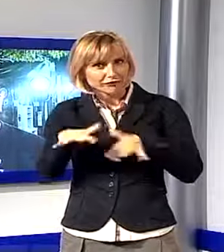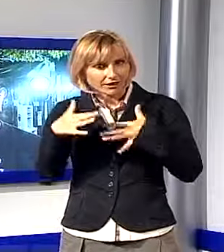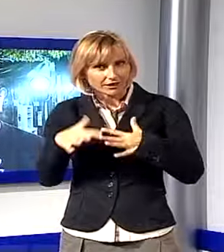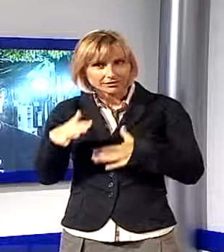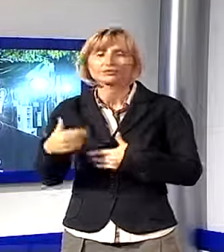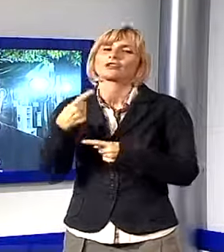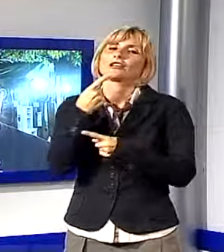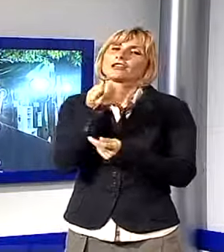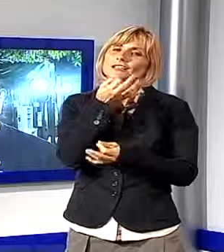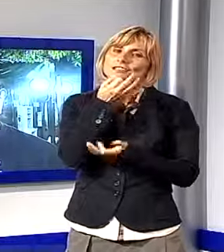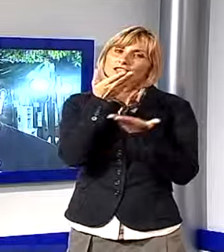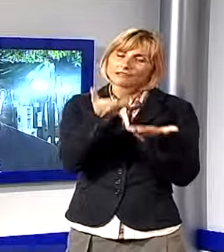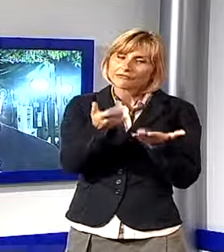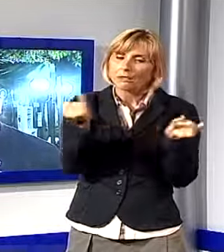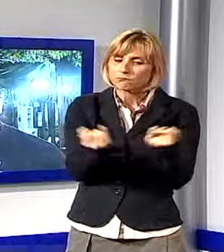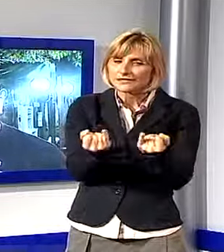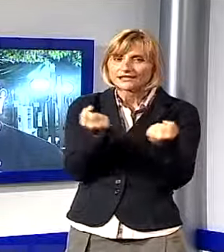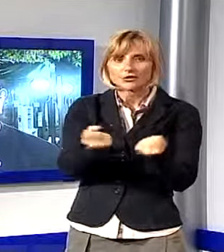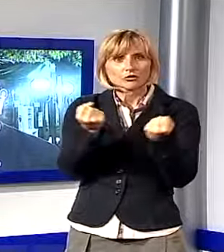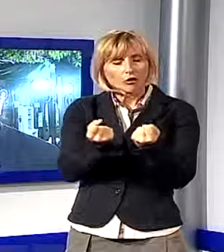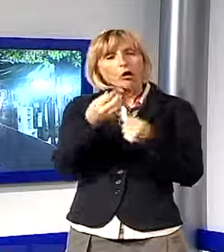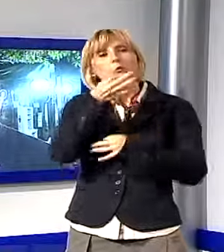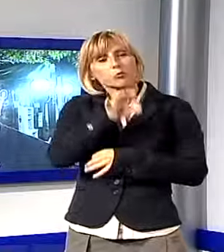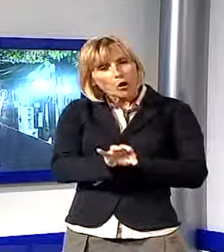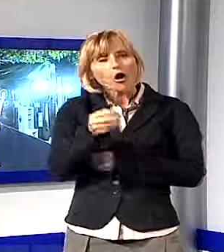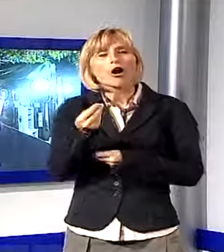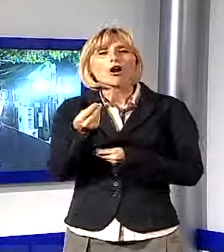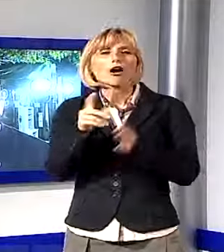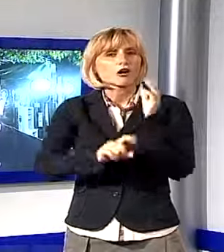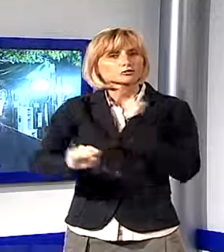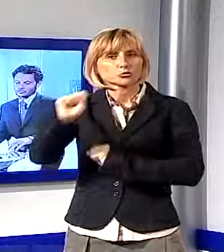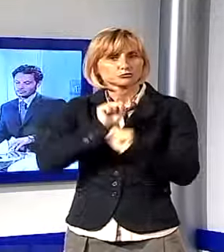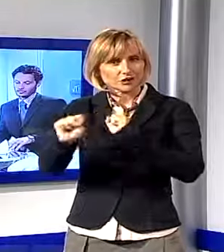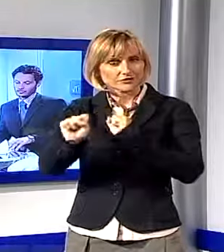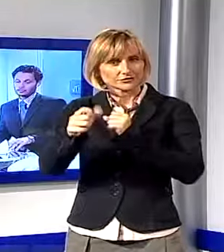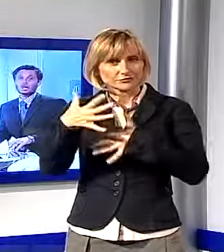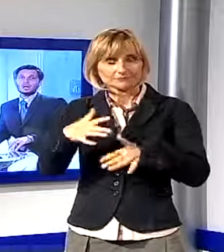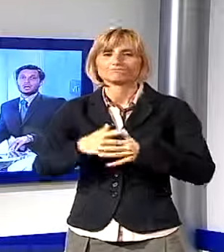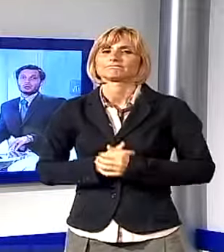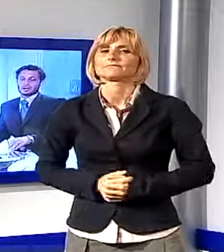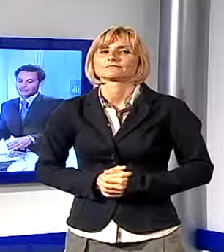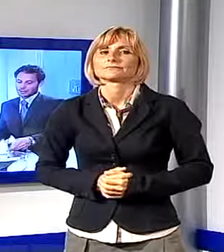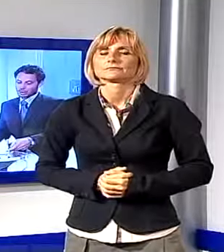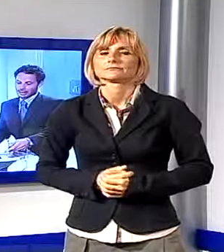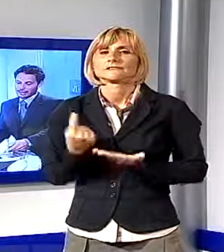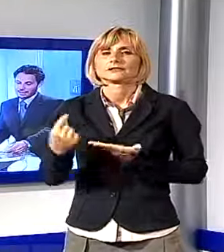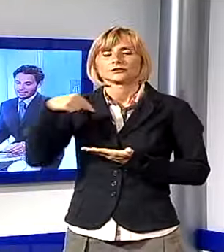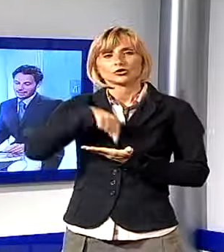le piccole iniziative certe volte riscuotono un grande successo. Torniamo alla cronaca. A Viareggio